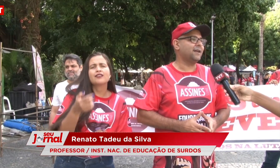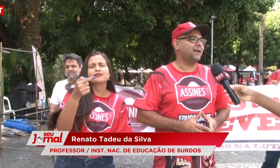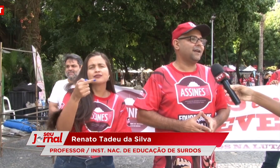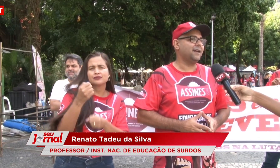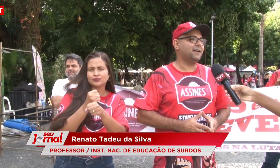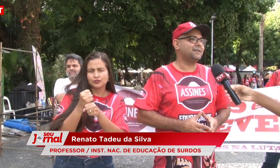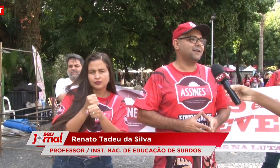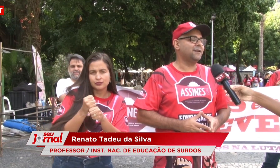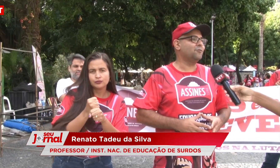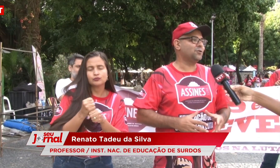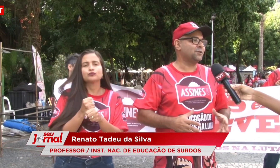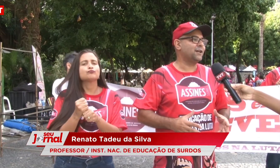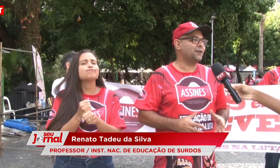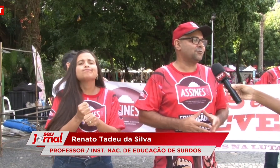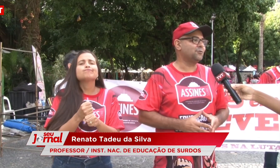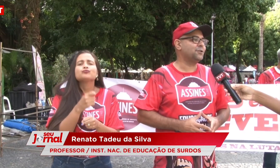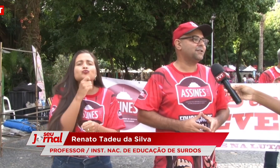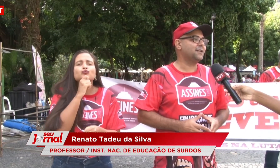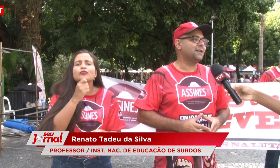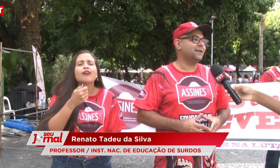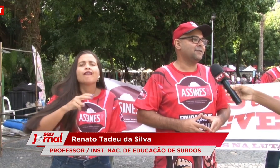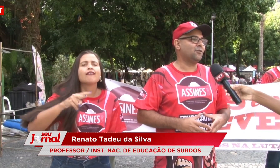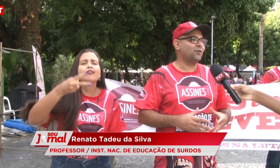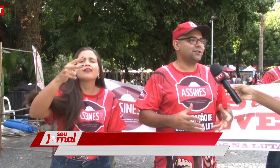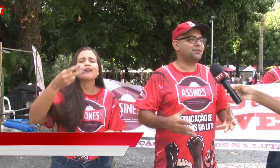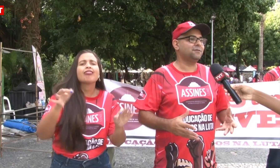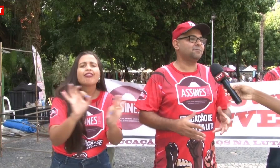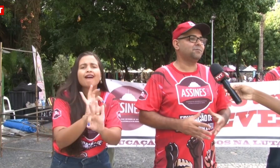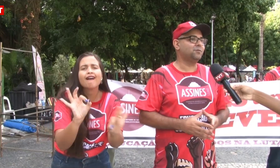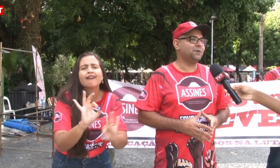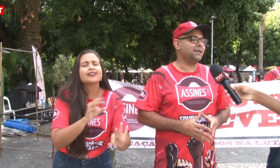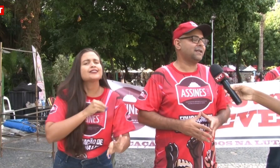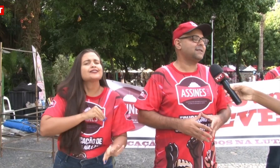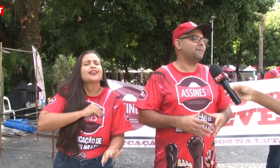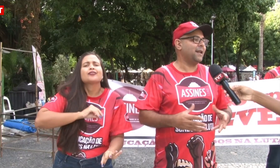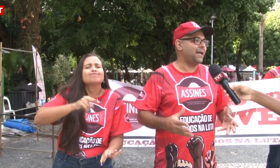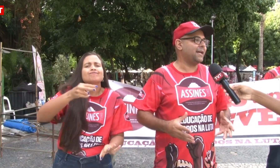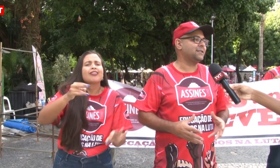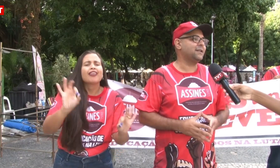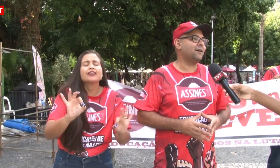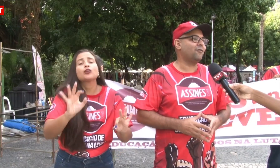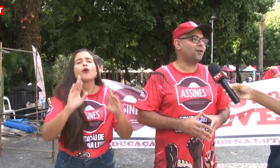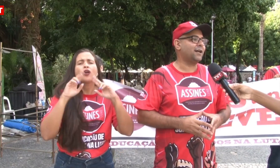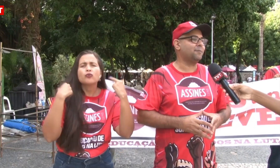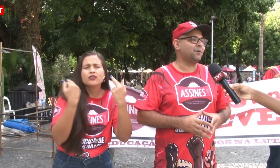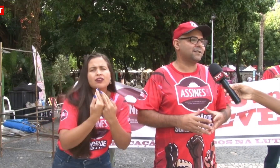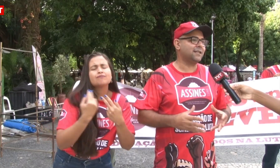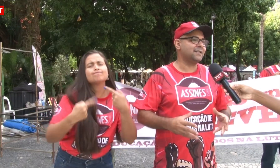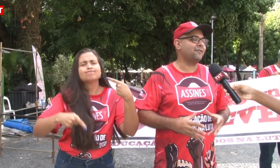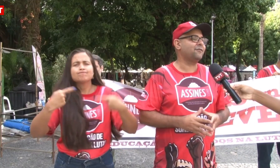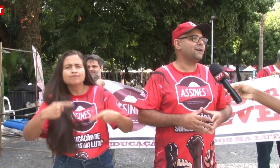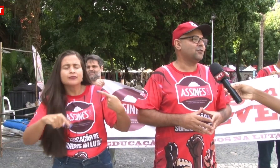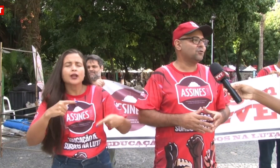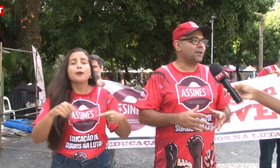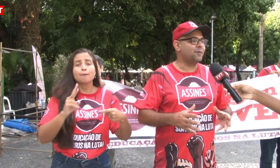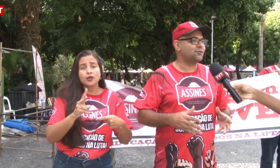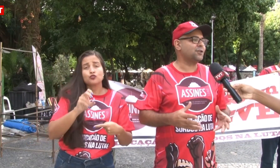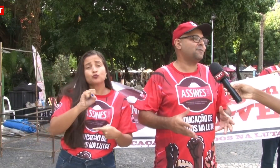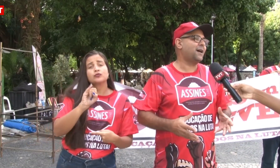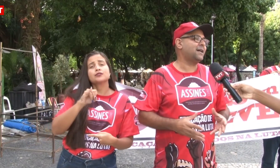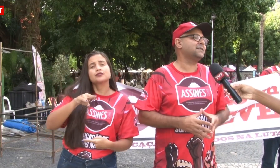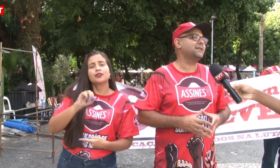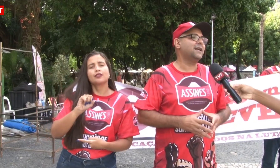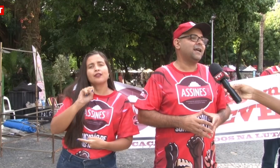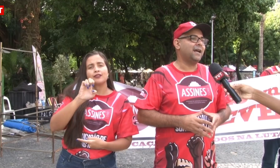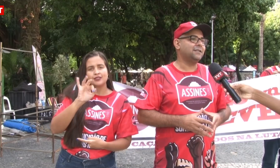né, sem nenhum tipo de reajuste. Então, a gente, em assembleias, né, convocada pelo SINASERF, juntamente